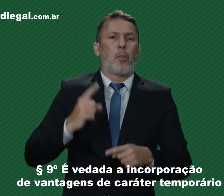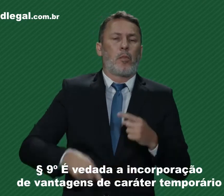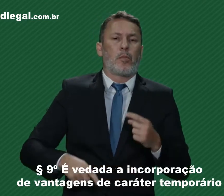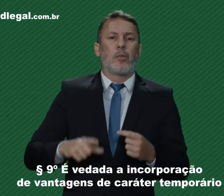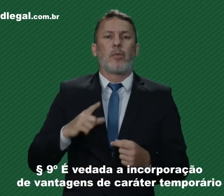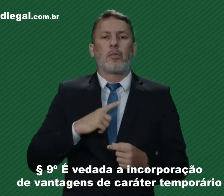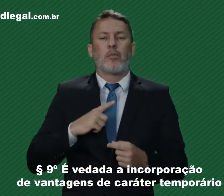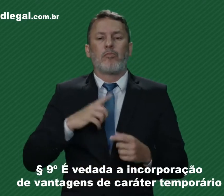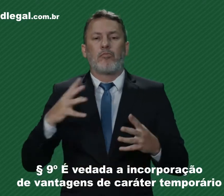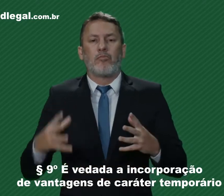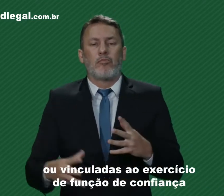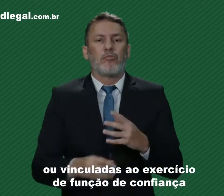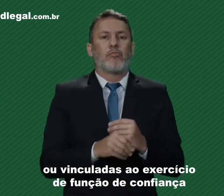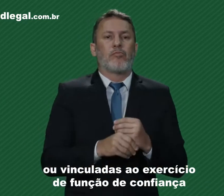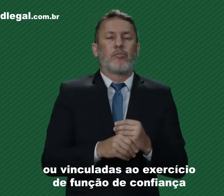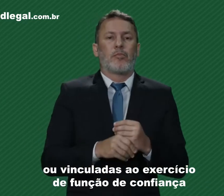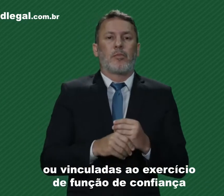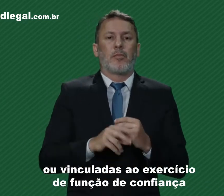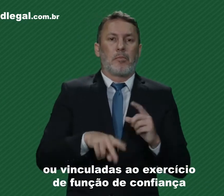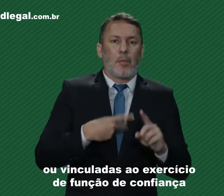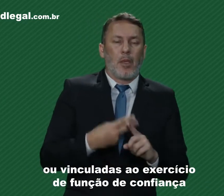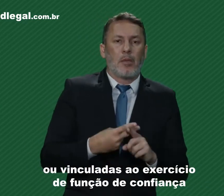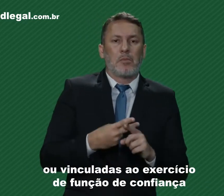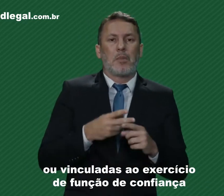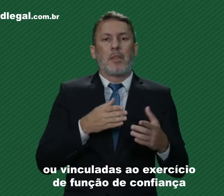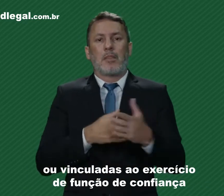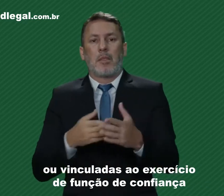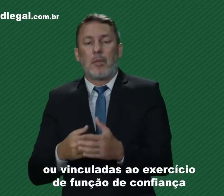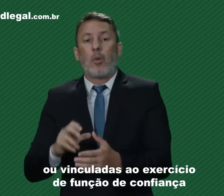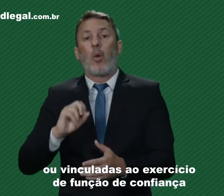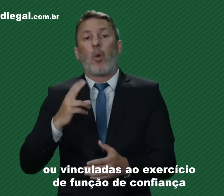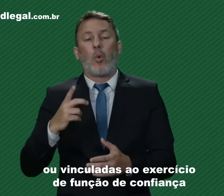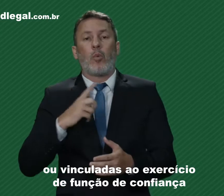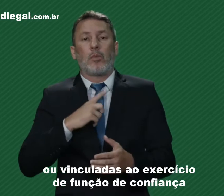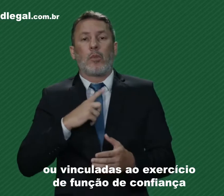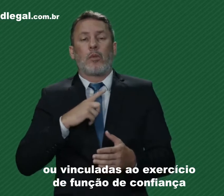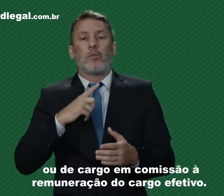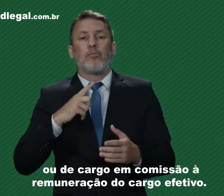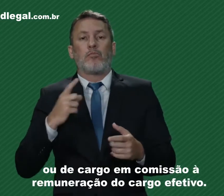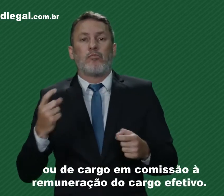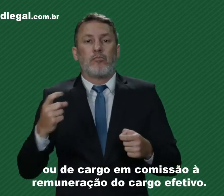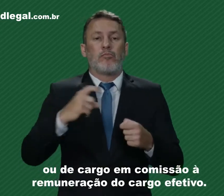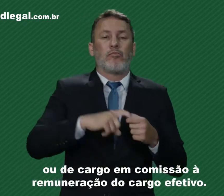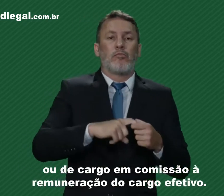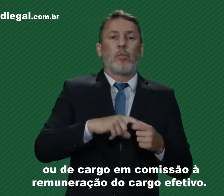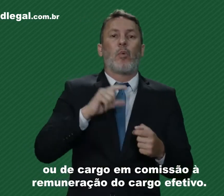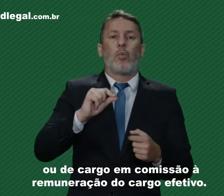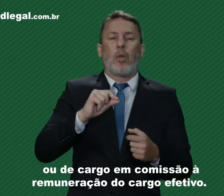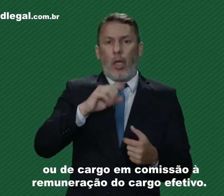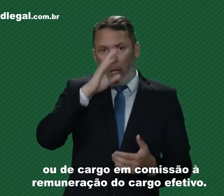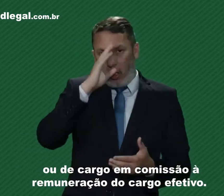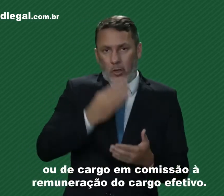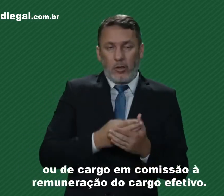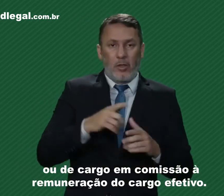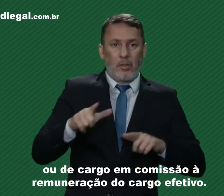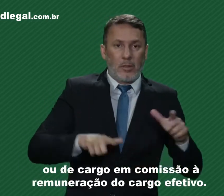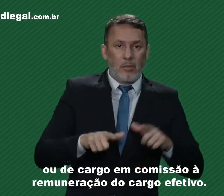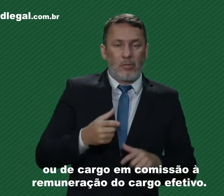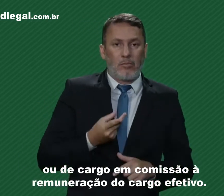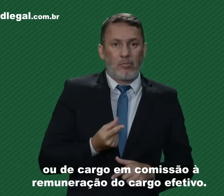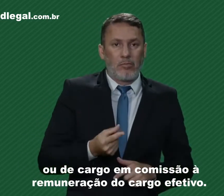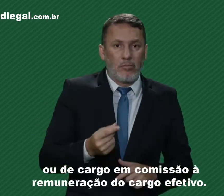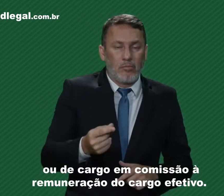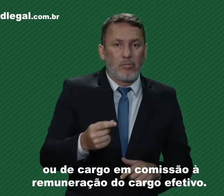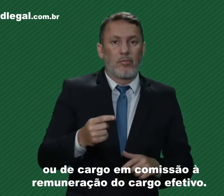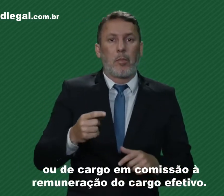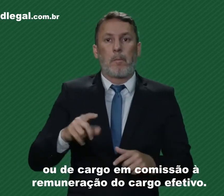vantagem de caráter temporário ou vinculadas ao exercício de função de confiança ou de cargo em comissão à